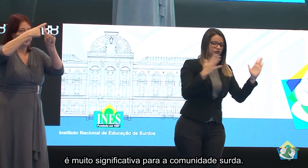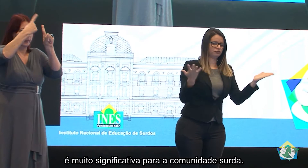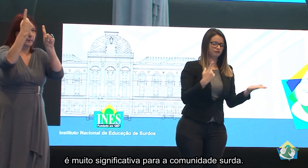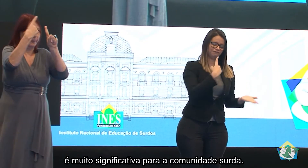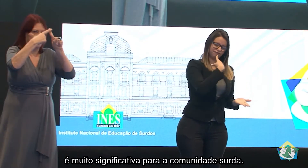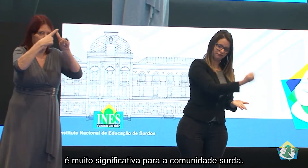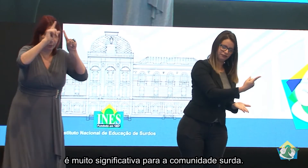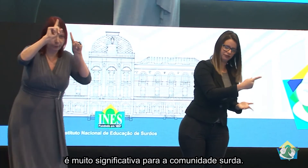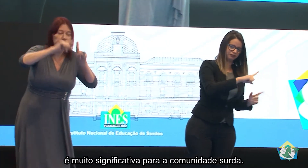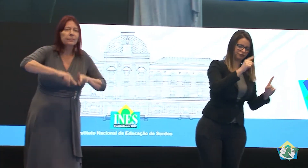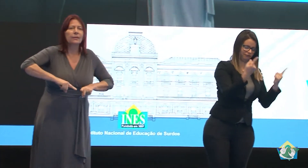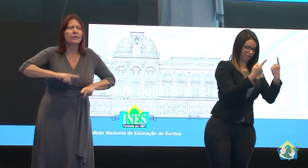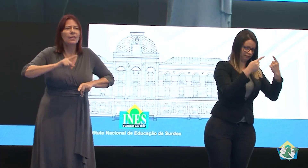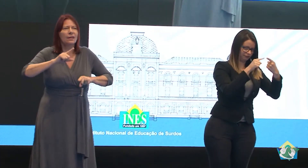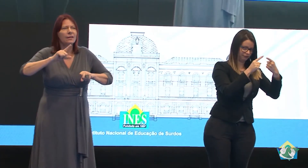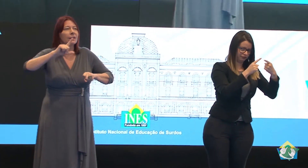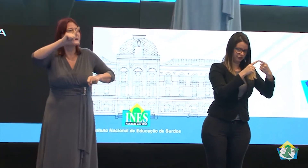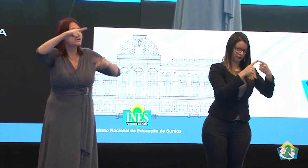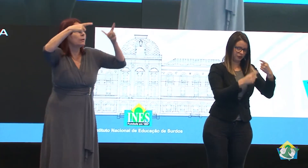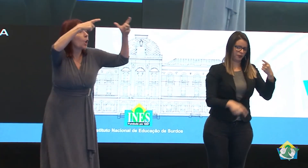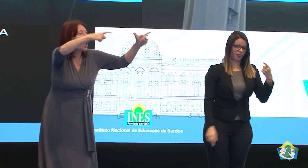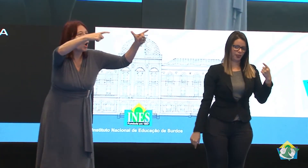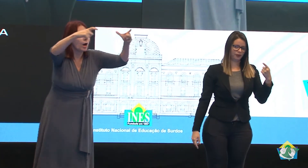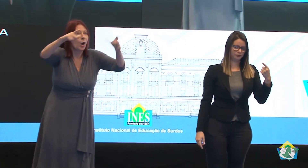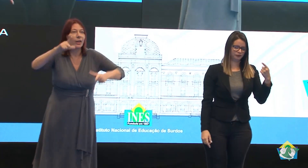significativa para a comunidade surda.